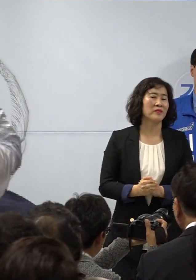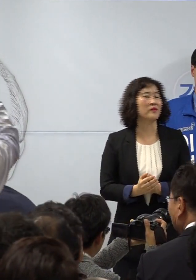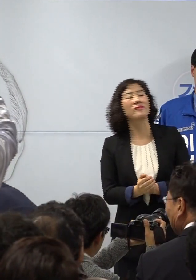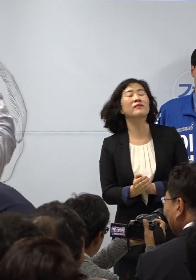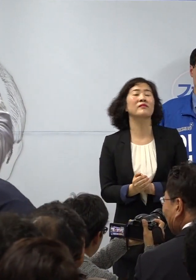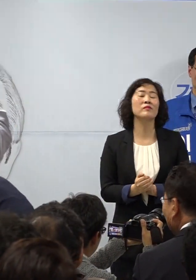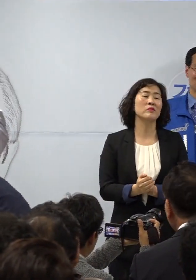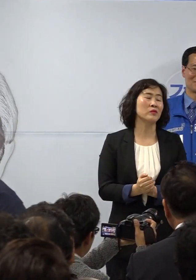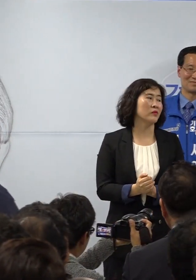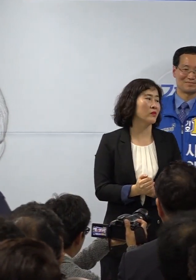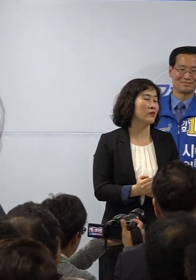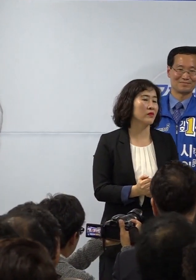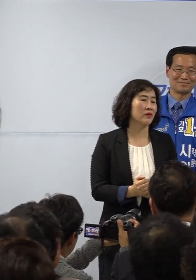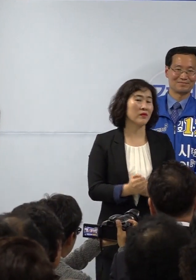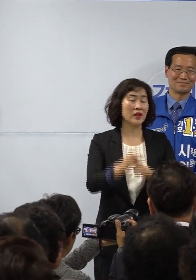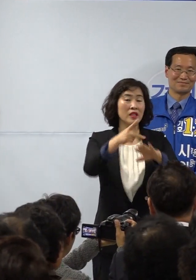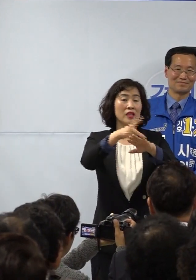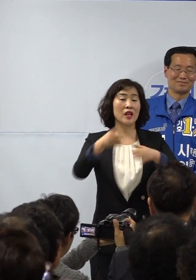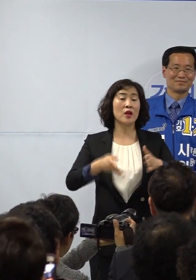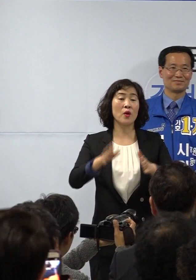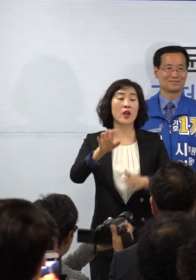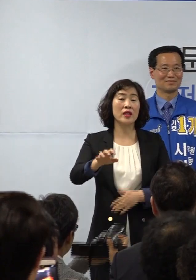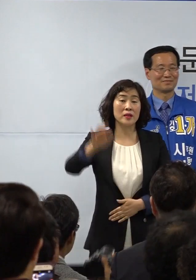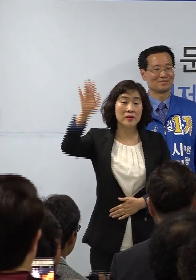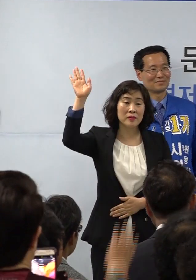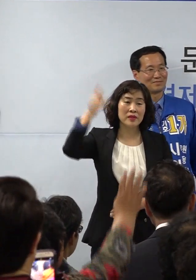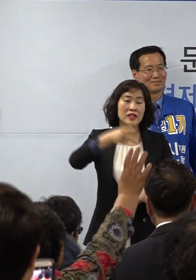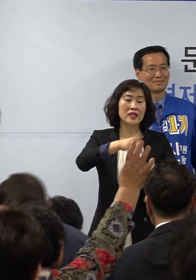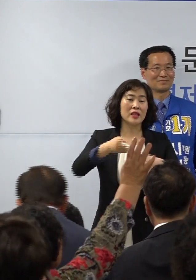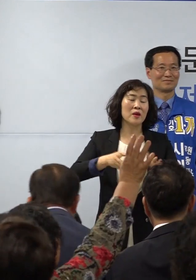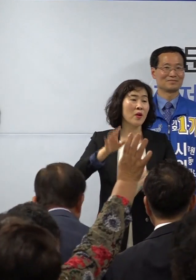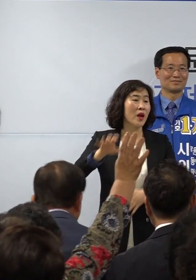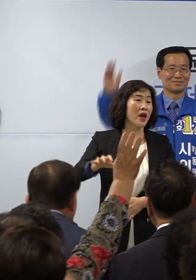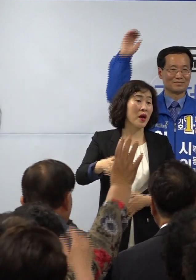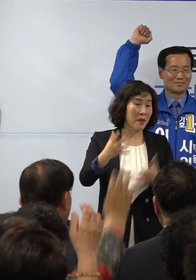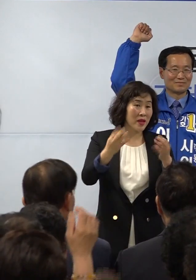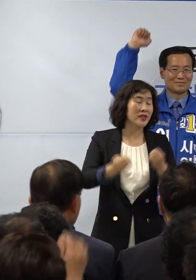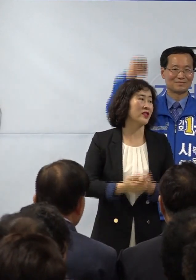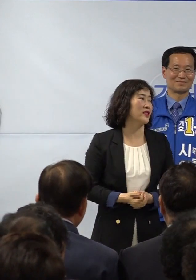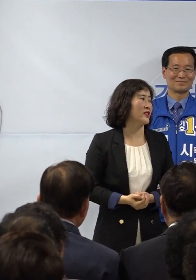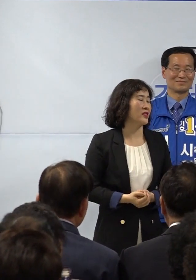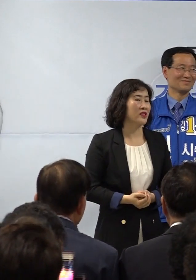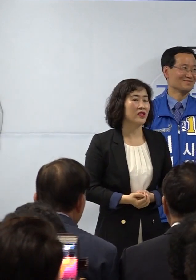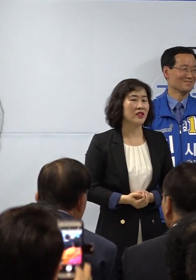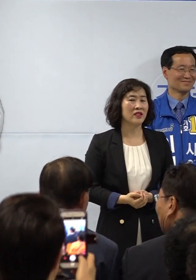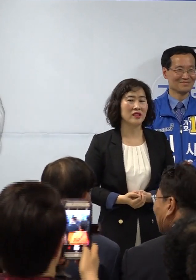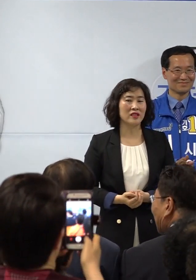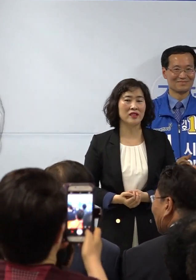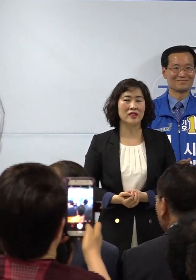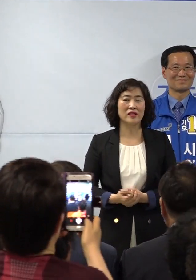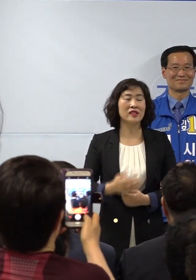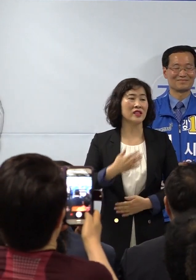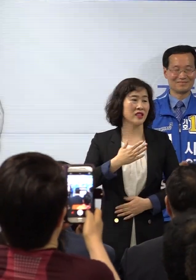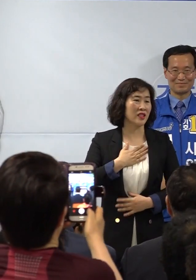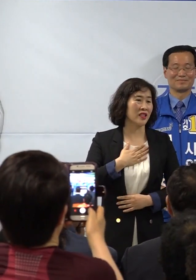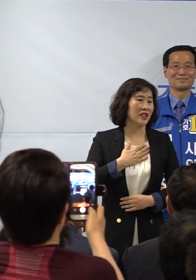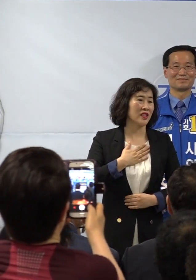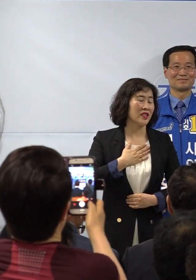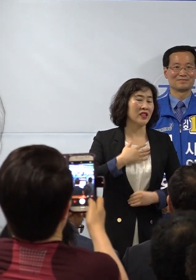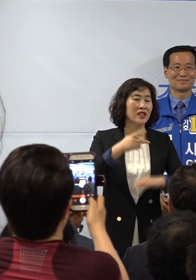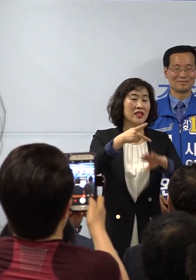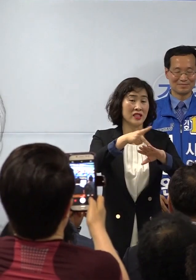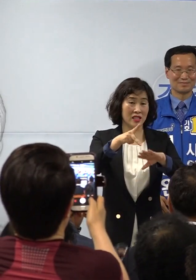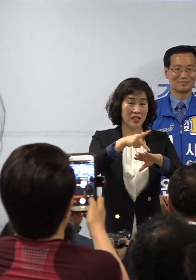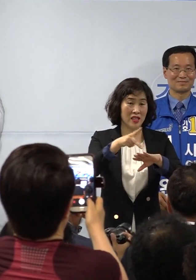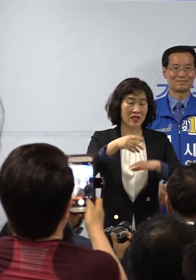아, 신안이 고향이신 분 많으시죠? 네, 여기저기서 손 드시네요. 제가 막